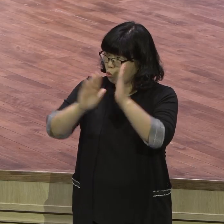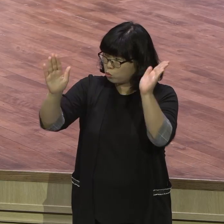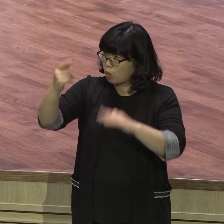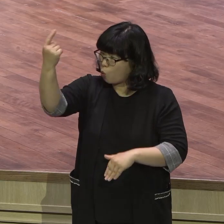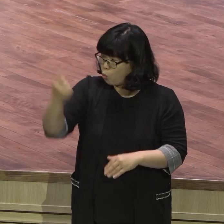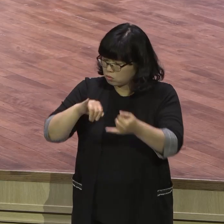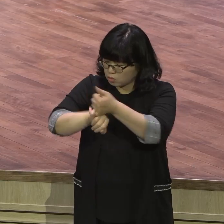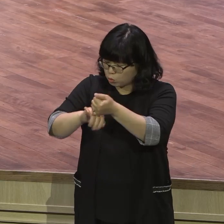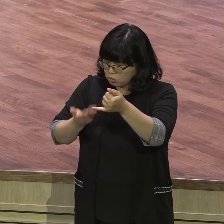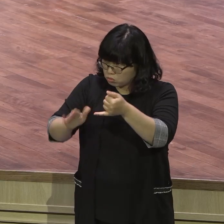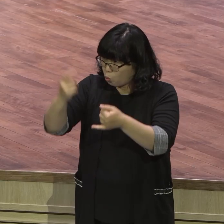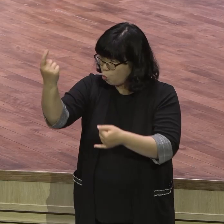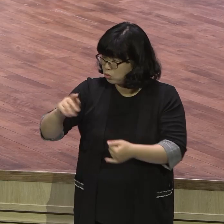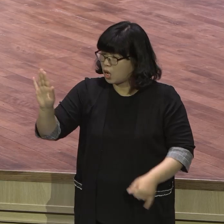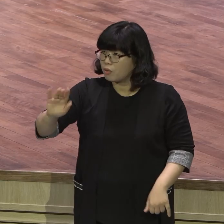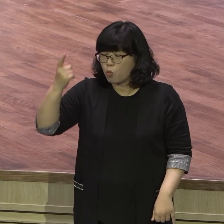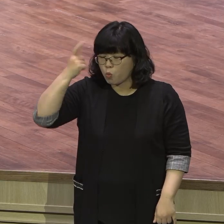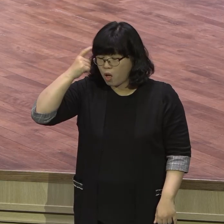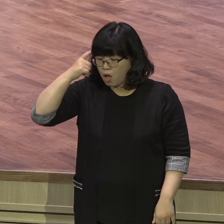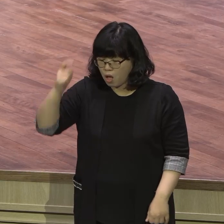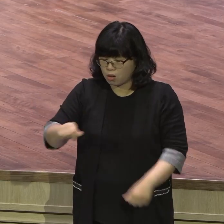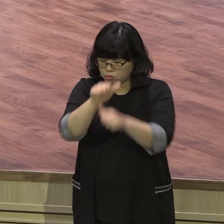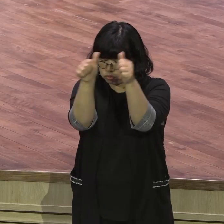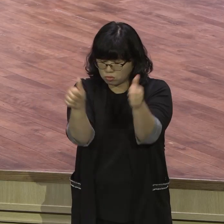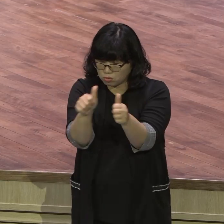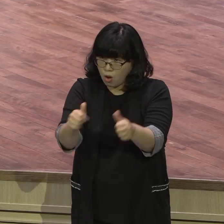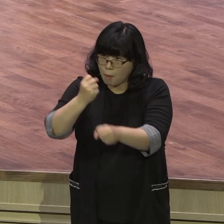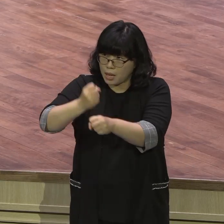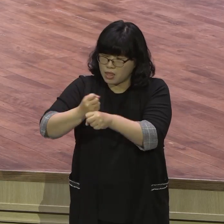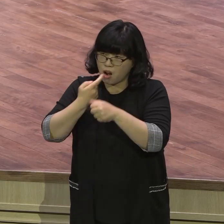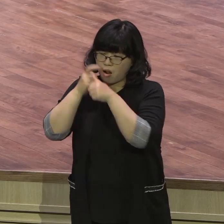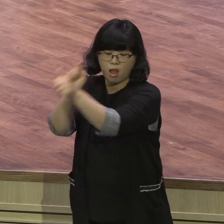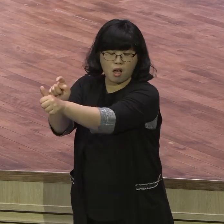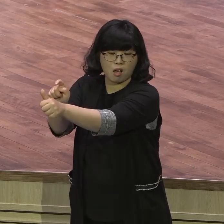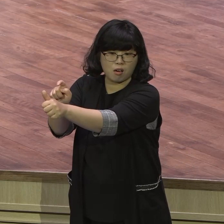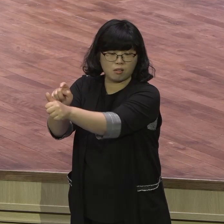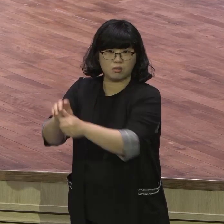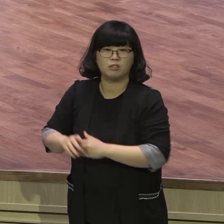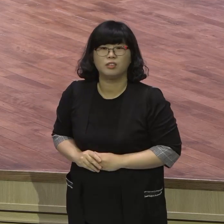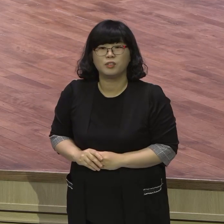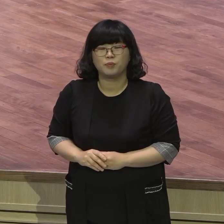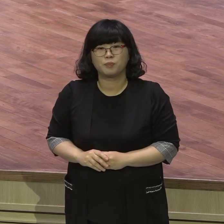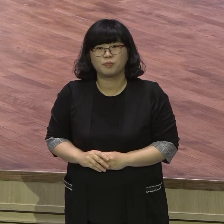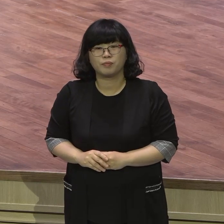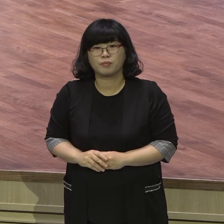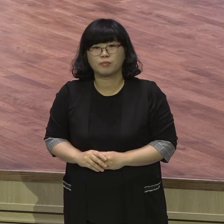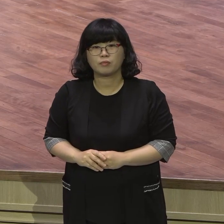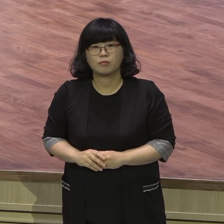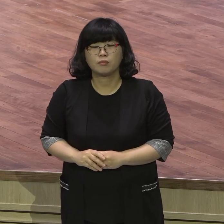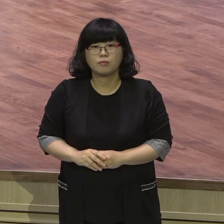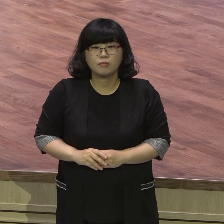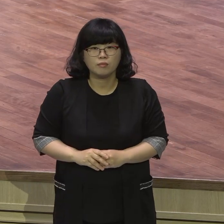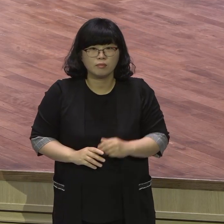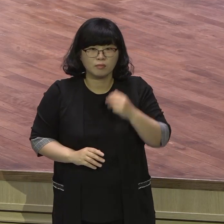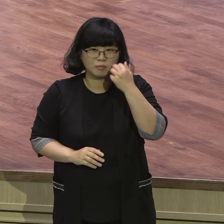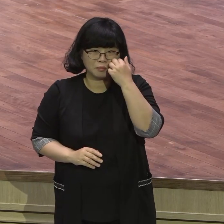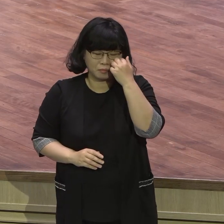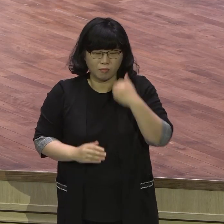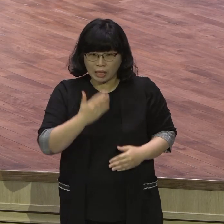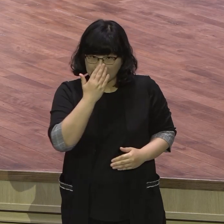모세의 형제요. 그러면서 모세를 통해서 하나님 역사하는 걸 다 보았어요. 수려급의 10가지 지향부도 시작해서